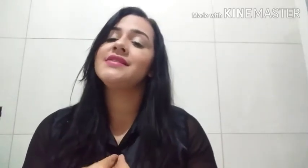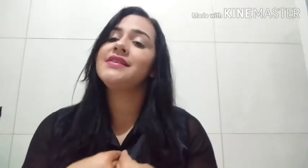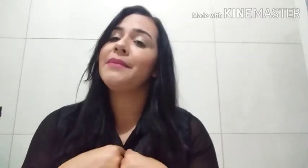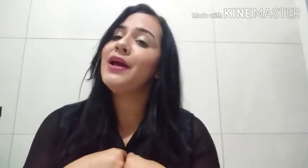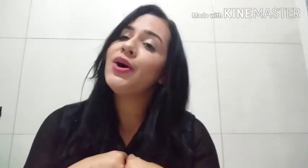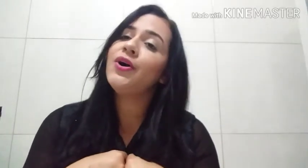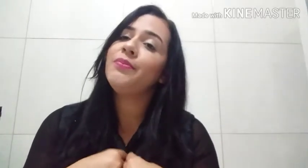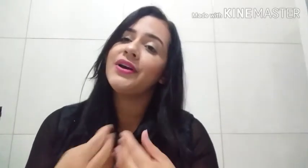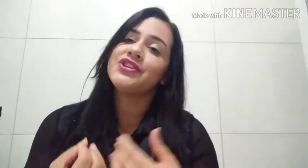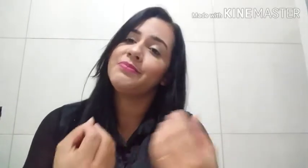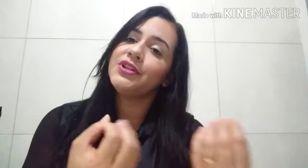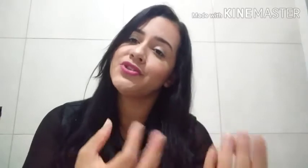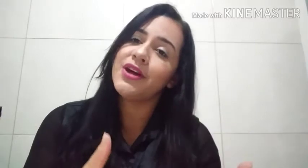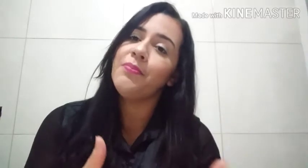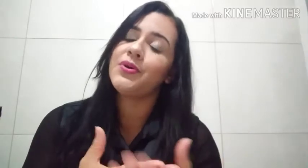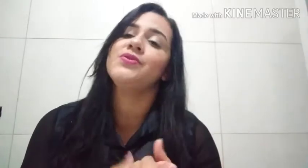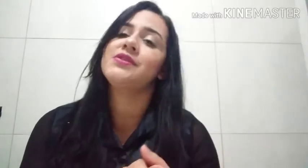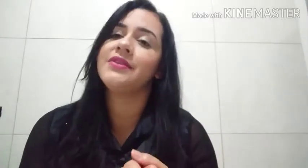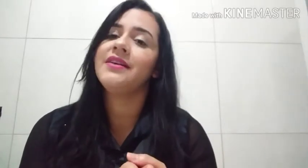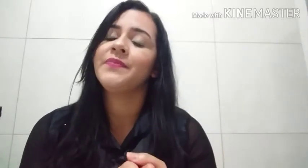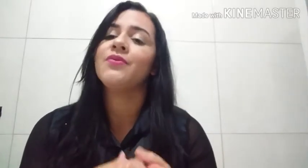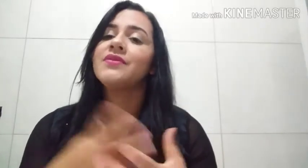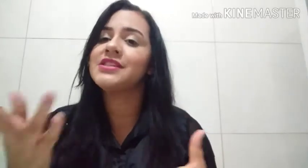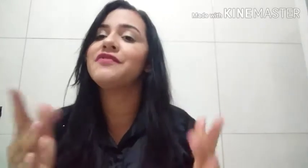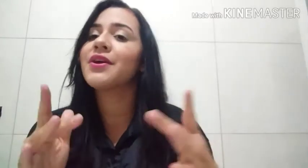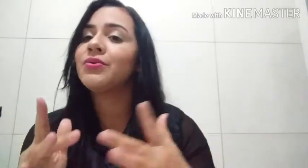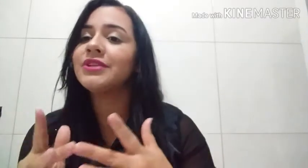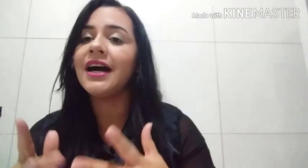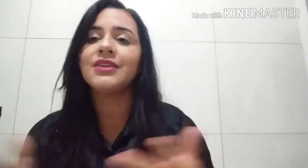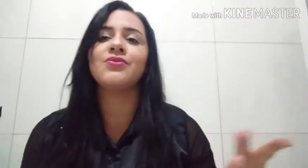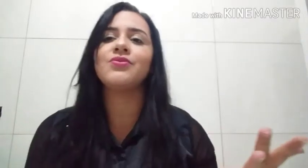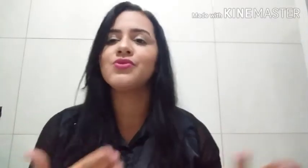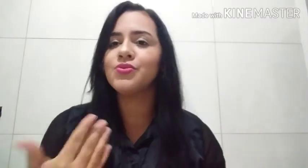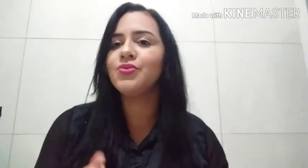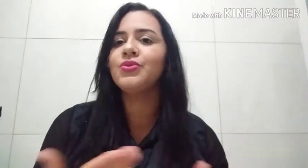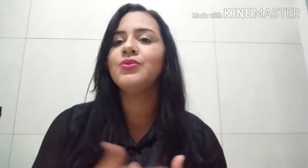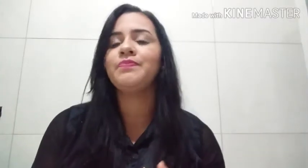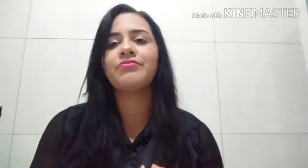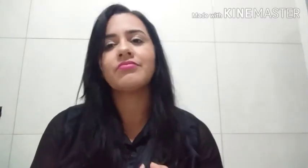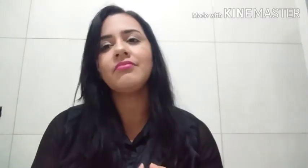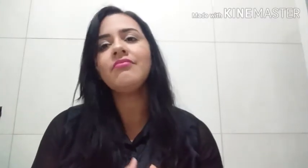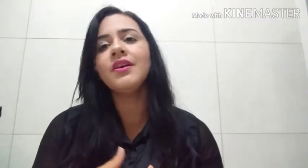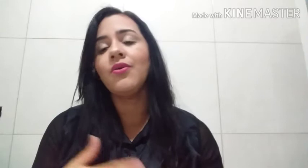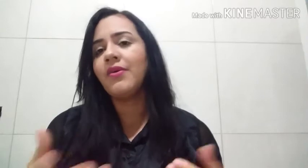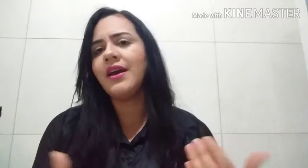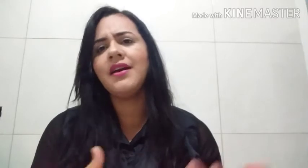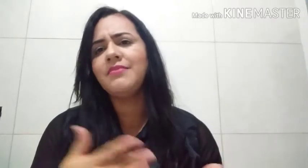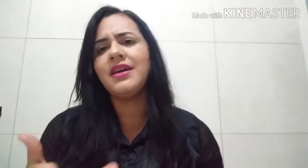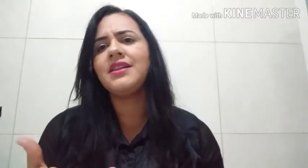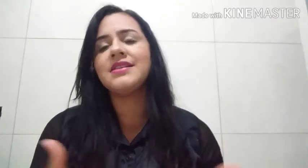sinta melhor, porque a gente pode ajudar o próximo, né? Quando você estiver em contato com o surdo, em qualquer ambiente, seja